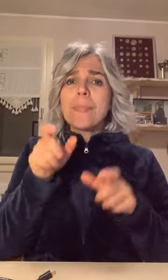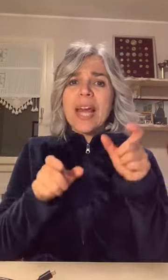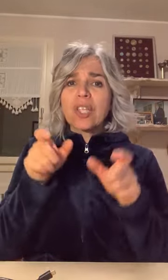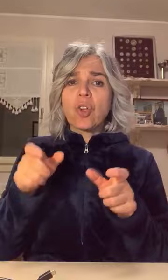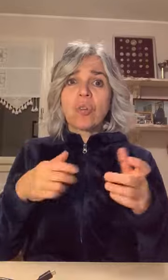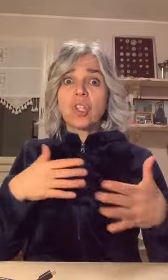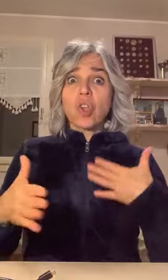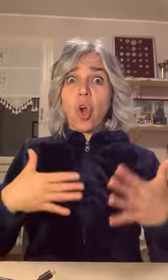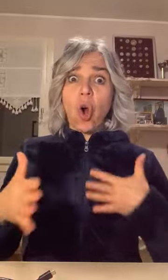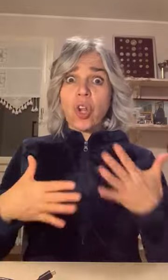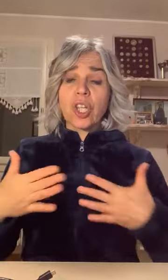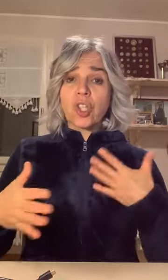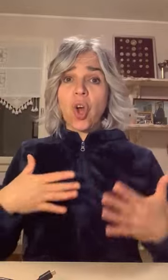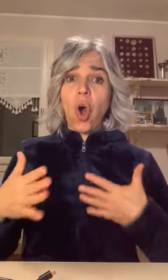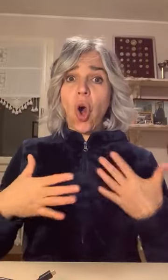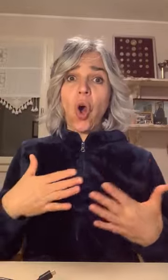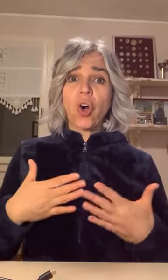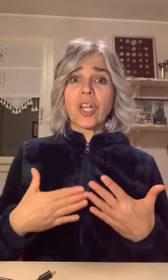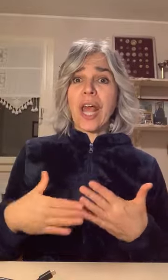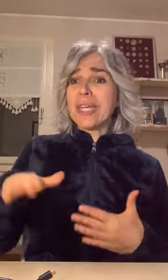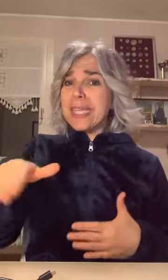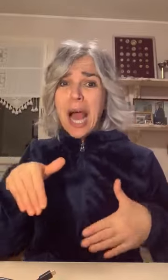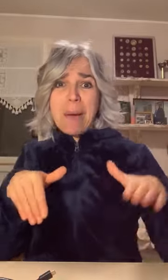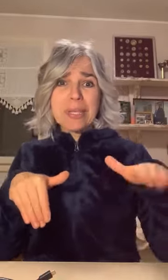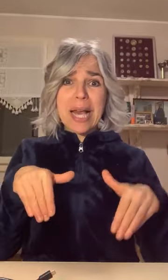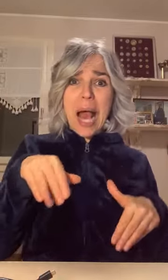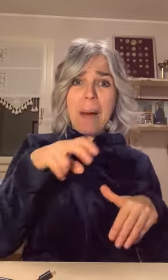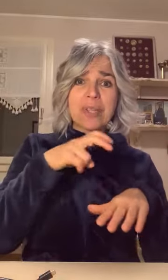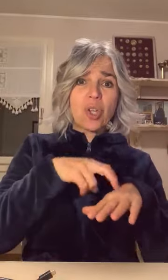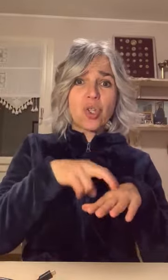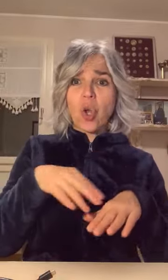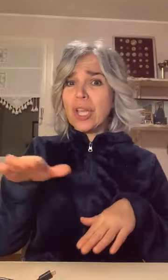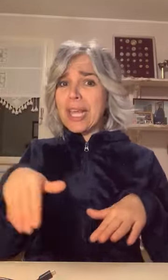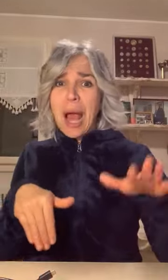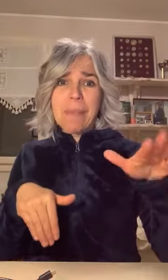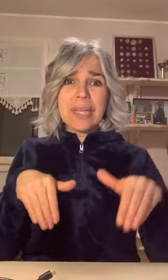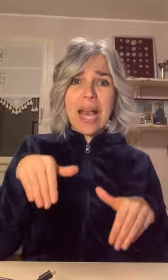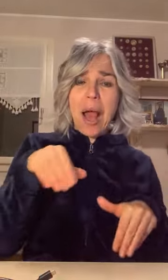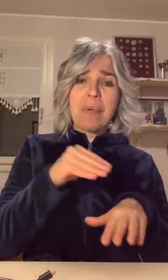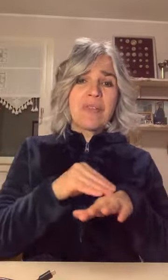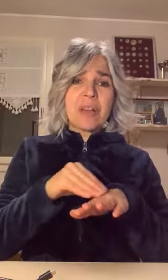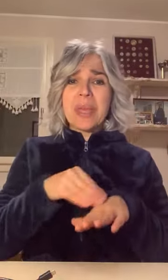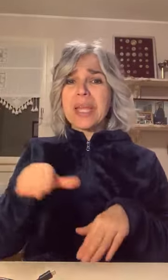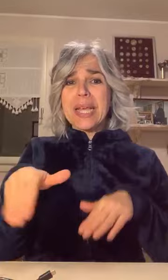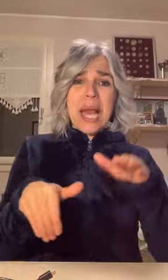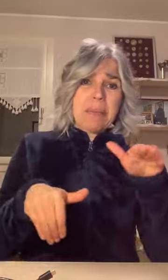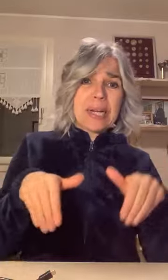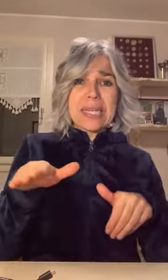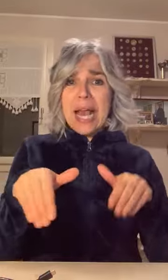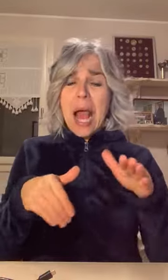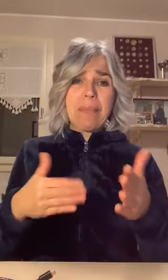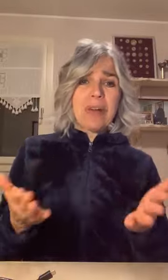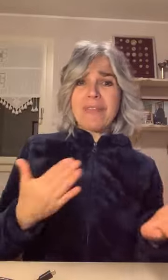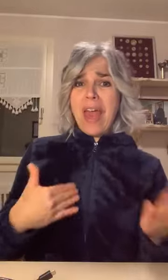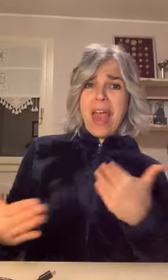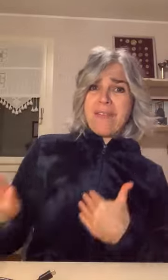ha chiamato dei soccorritori per poter aiutare altri medici, il pronto soccorso, coloro che possono dare un soccorso, un aiuto. Bene,